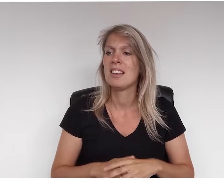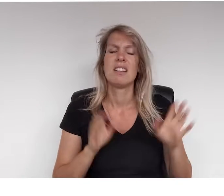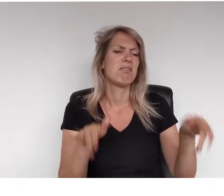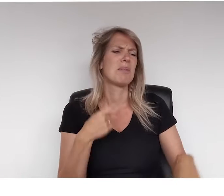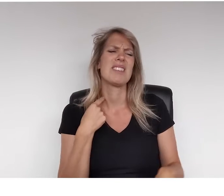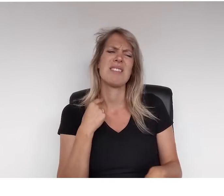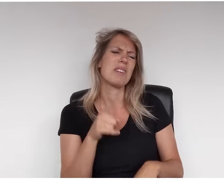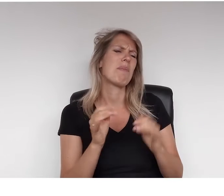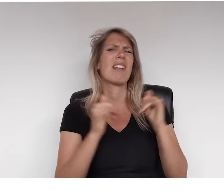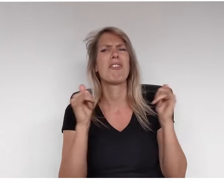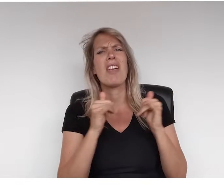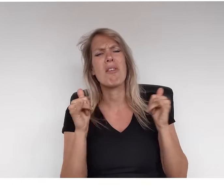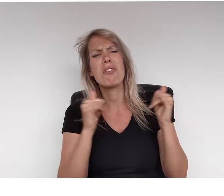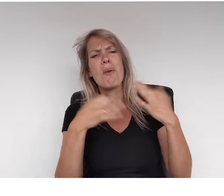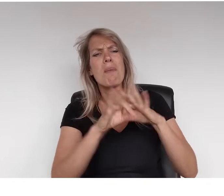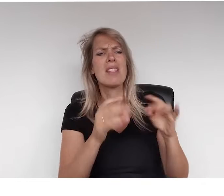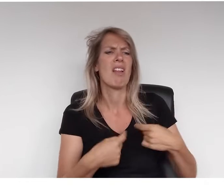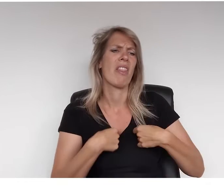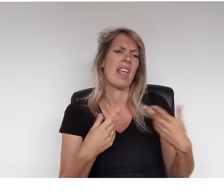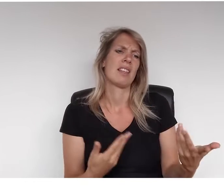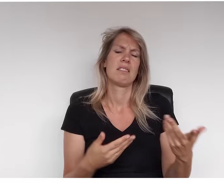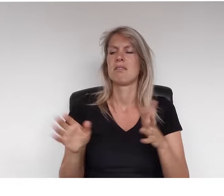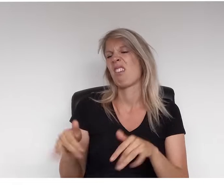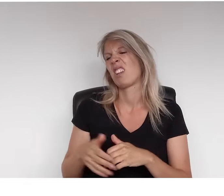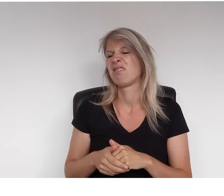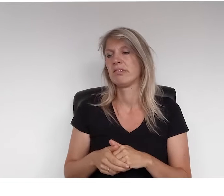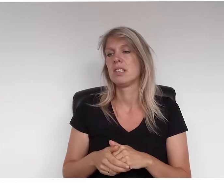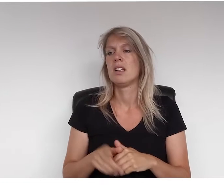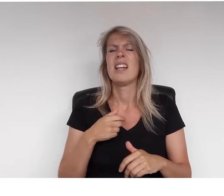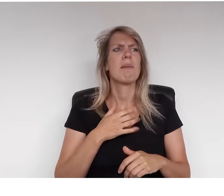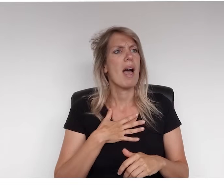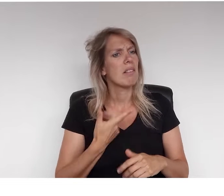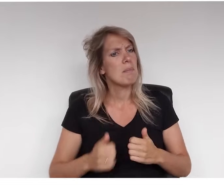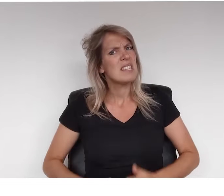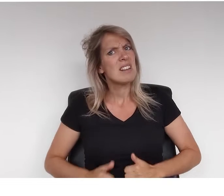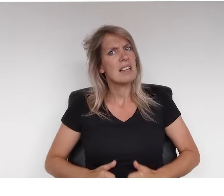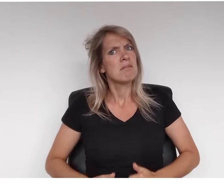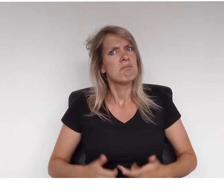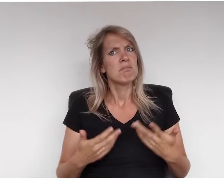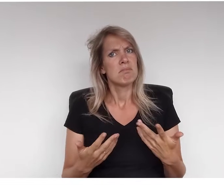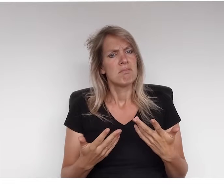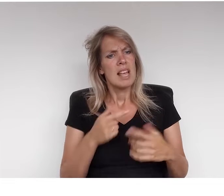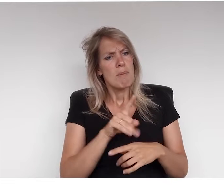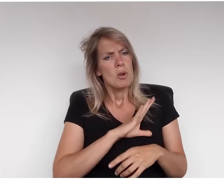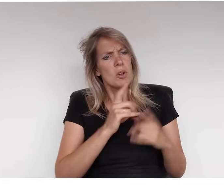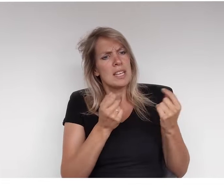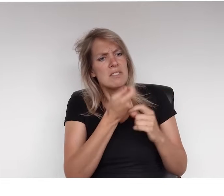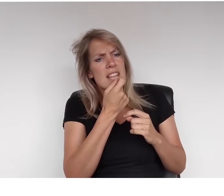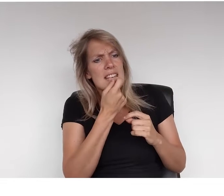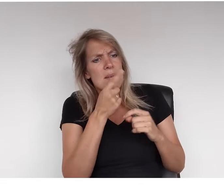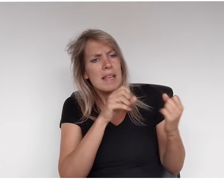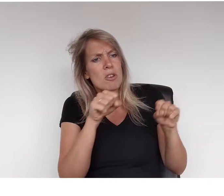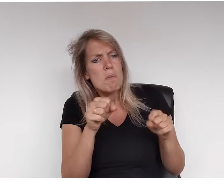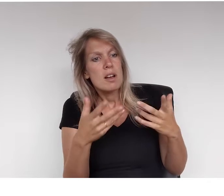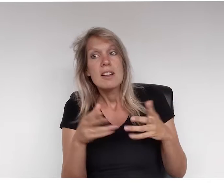meer. Nee? Jij bent echt veel, veel beter in voetbal dan ik. Oh, ja, dat klopt. Ja. En ik heb eigenlijk wel een beetje terecht gekregen. Heb jij ook nog iets aan eten mee in je